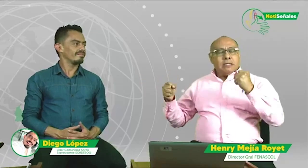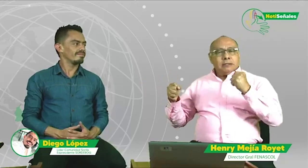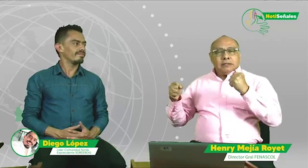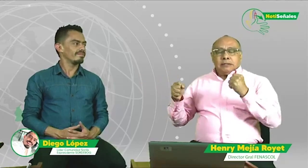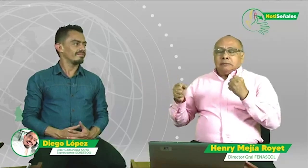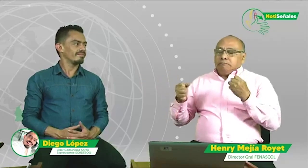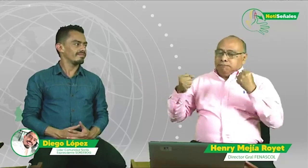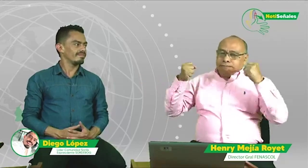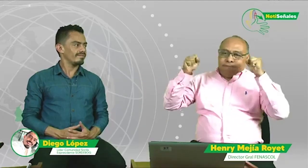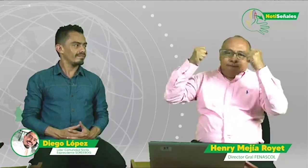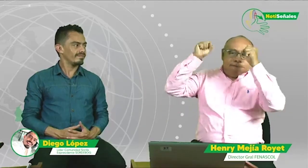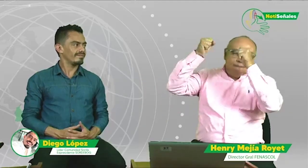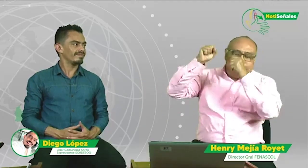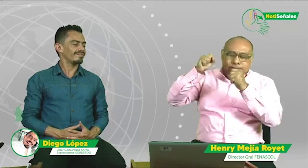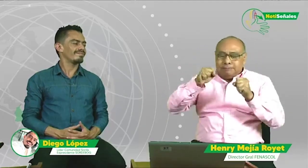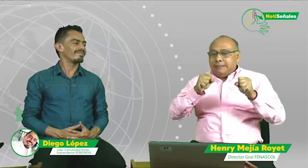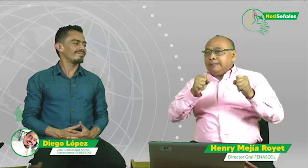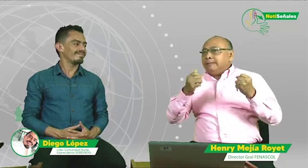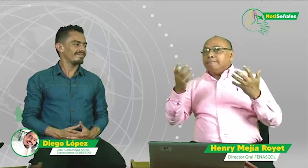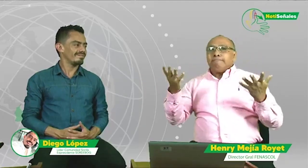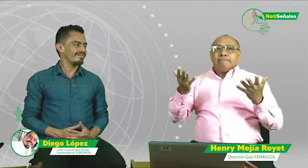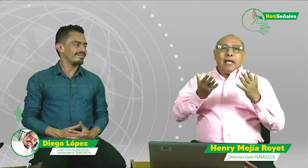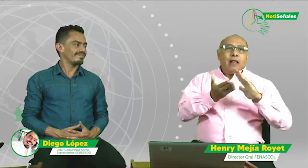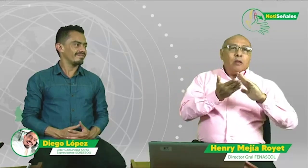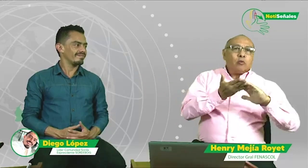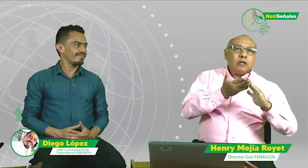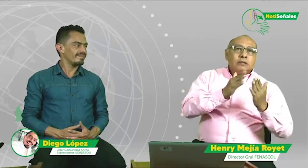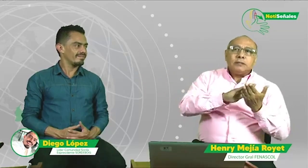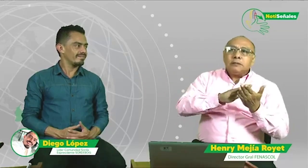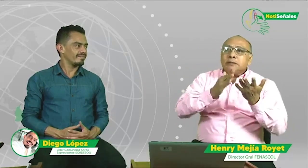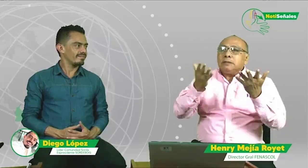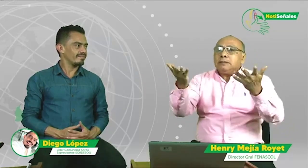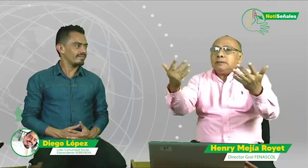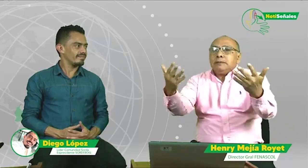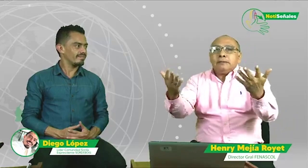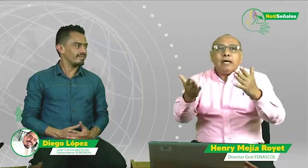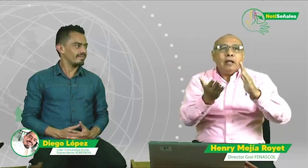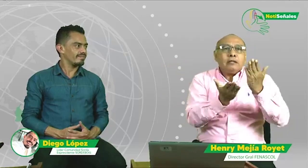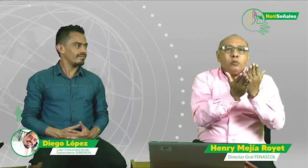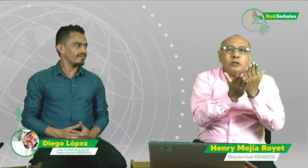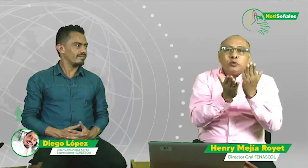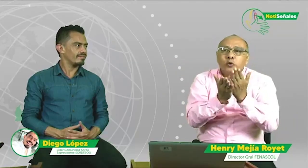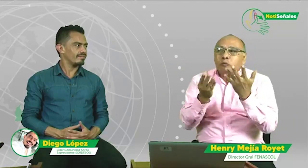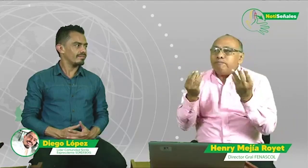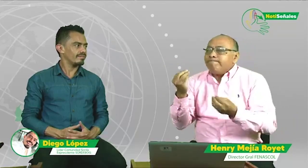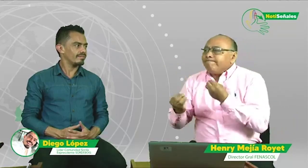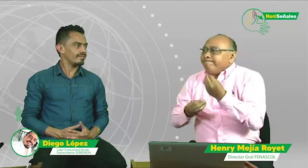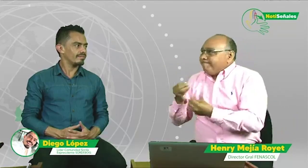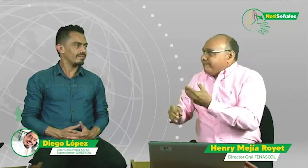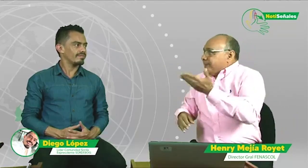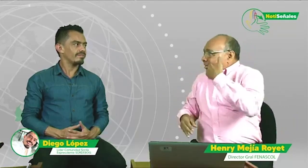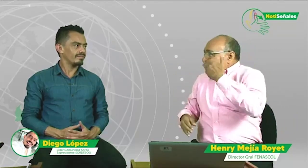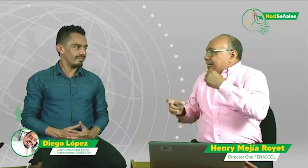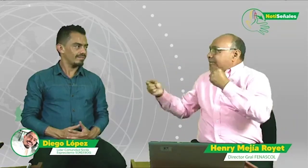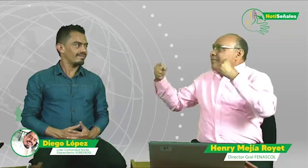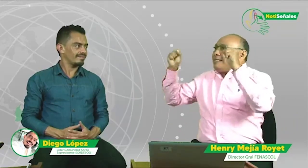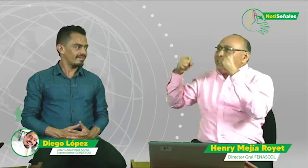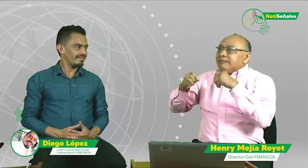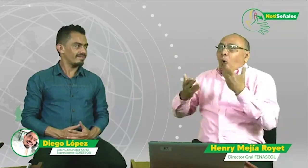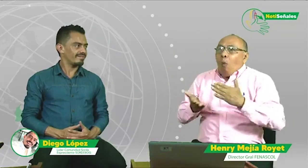de la comunidad sorda y sus preocupaciones siempre han estado enfocados frente a la educación de las personas sordas,